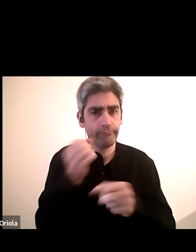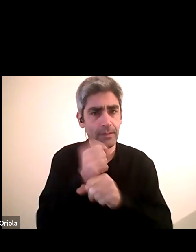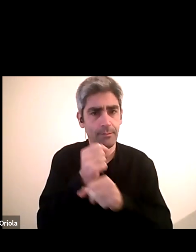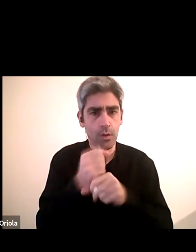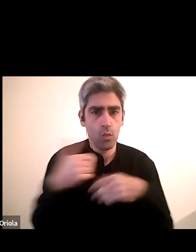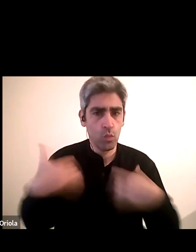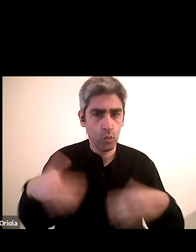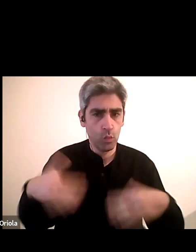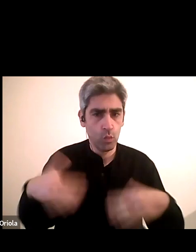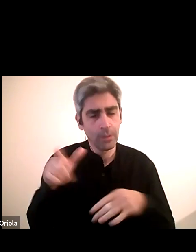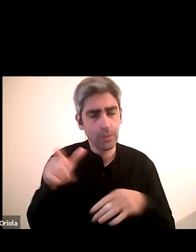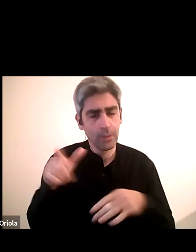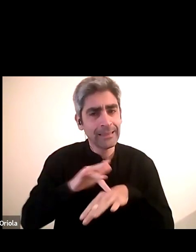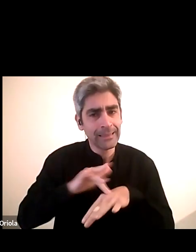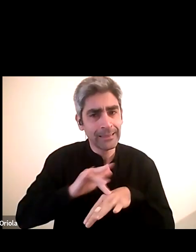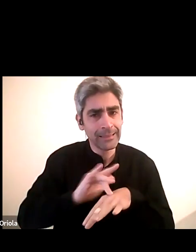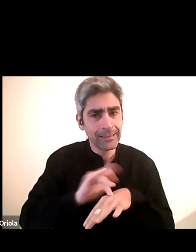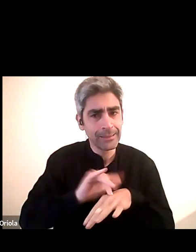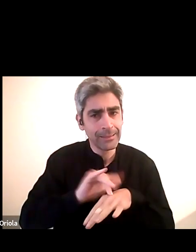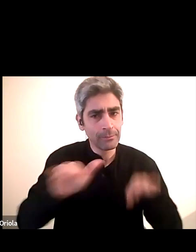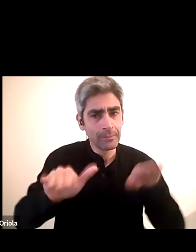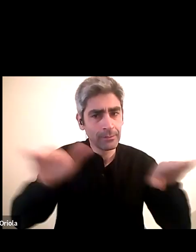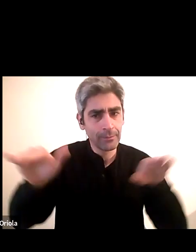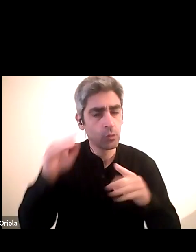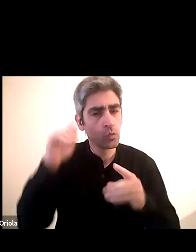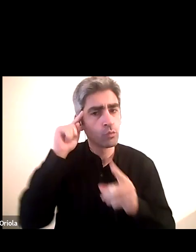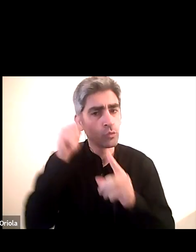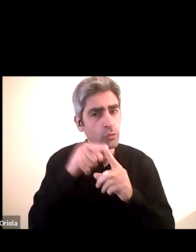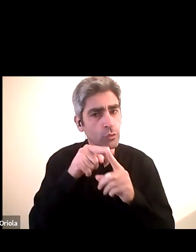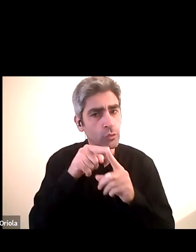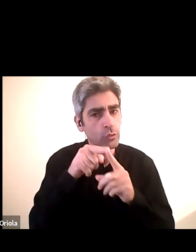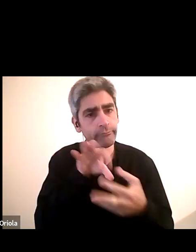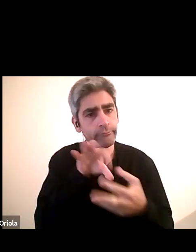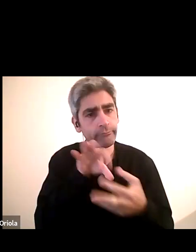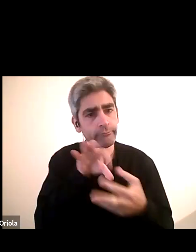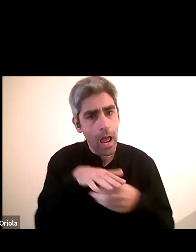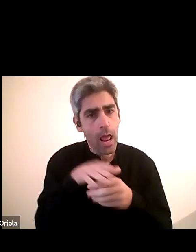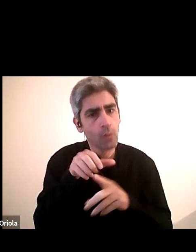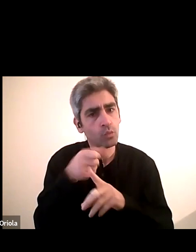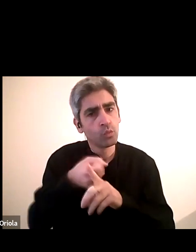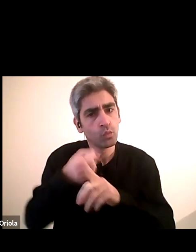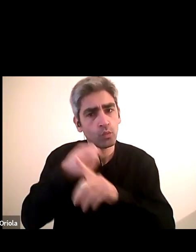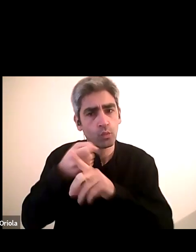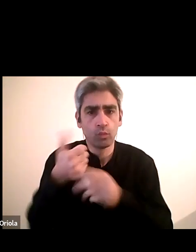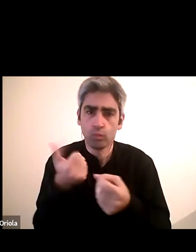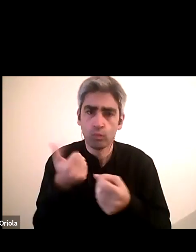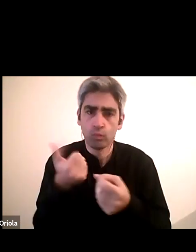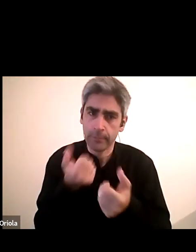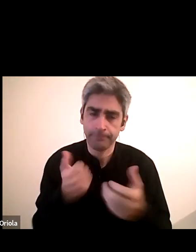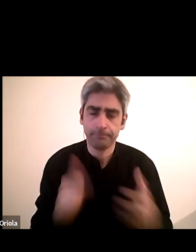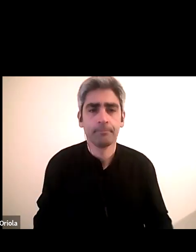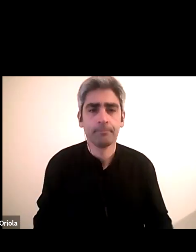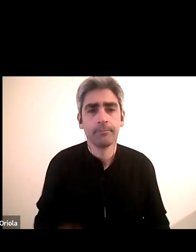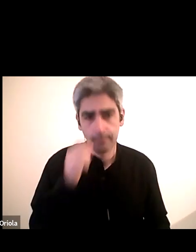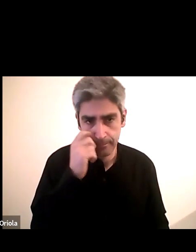de sensibilização e de consecução dos objetivos que estão definidos para a área. Eu